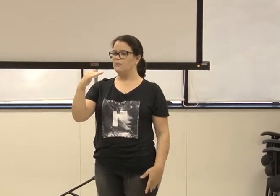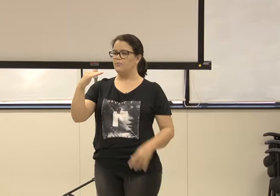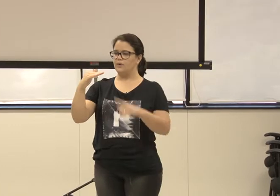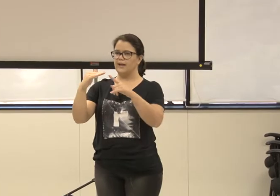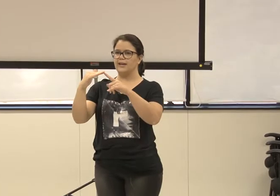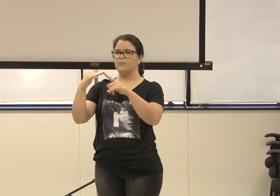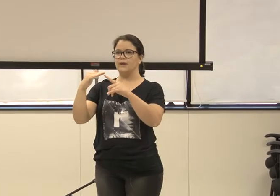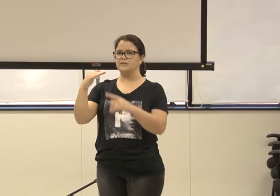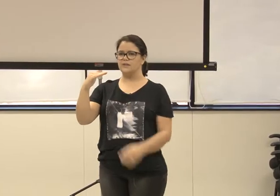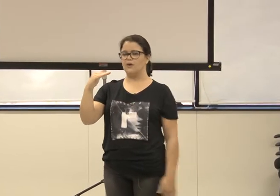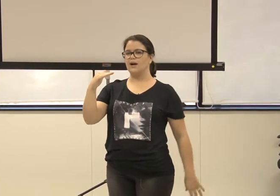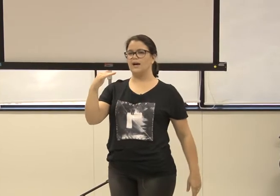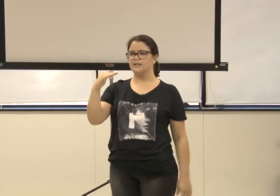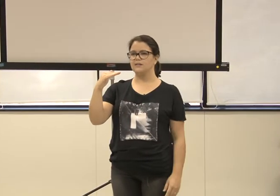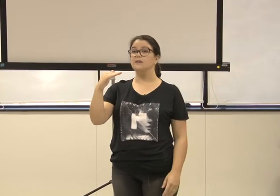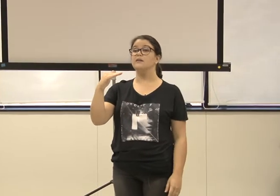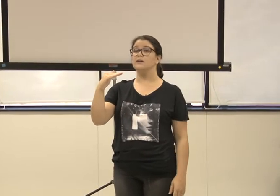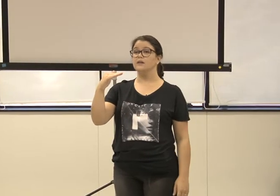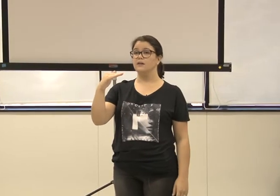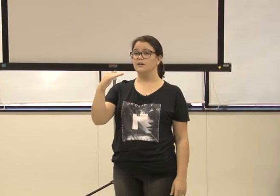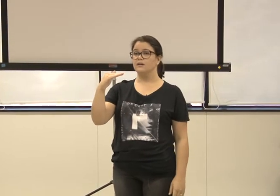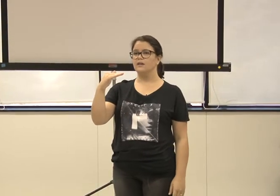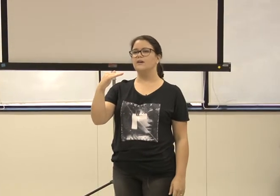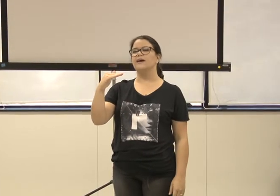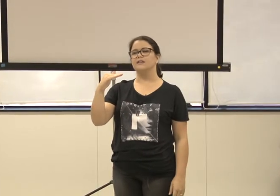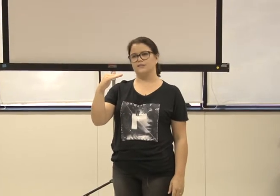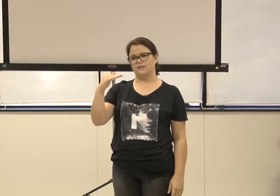Porque aí eu penso que é uma casa. Exato.